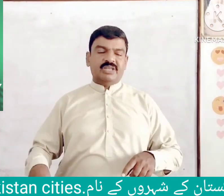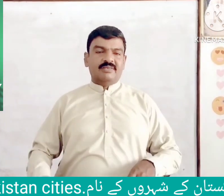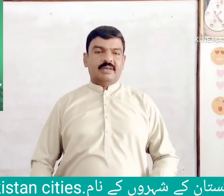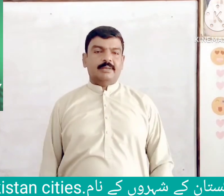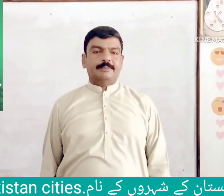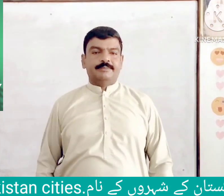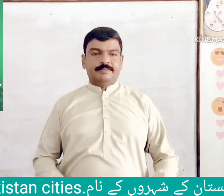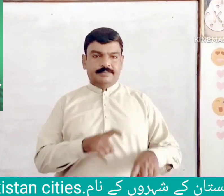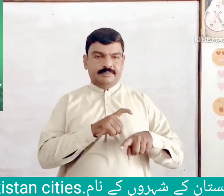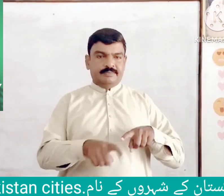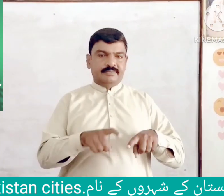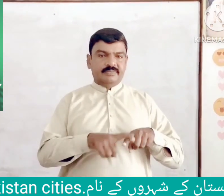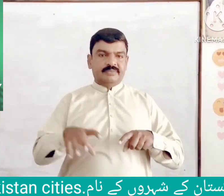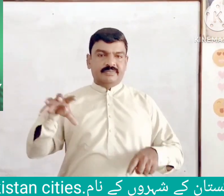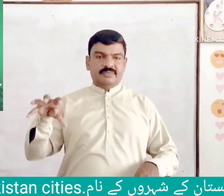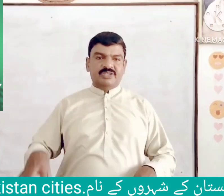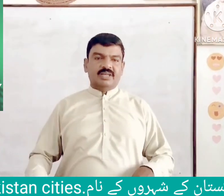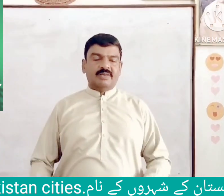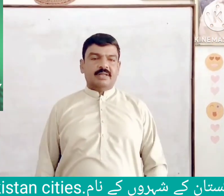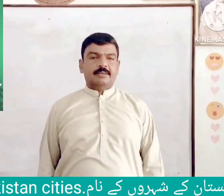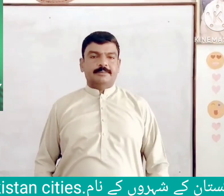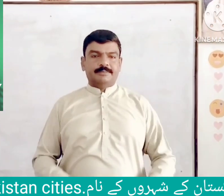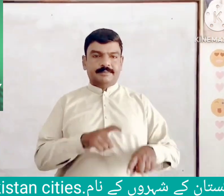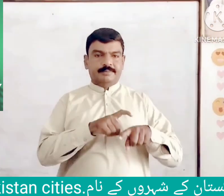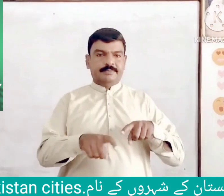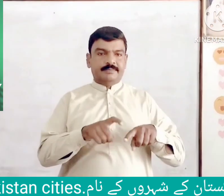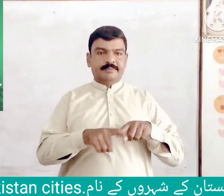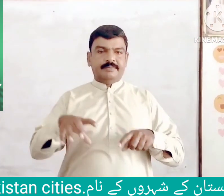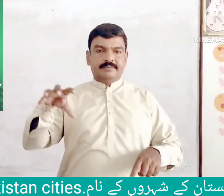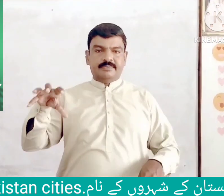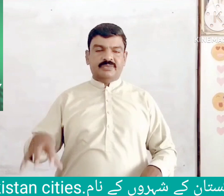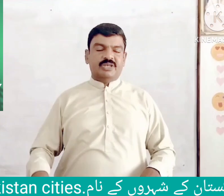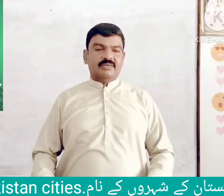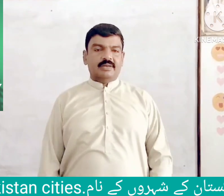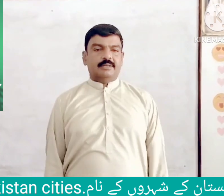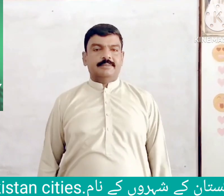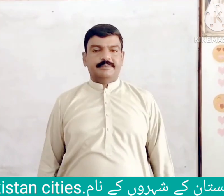जड़ावाला, जड़ावाला, जड़ावाला।